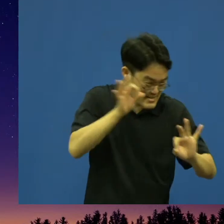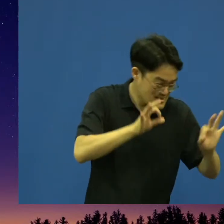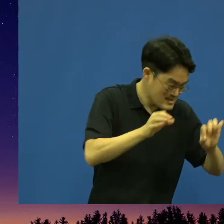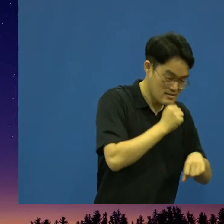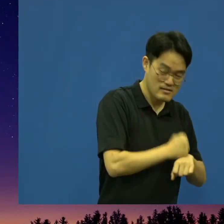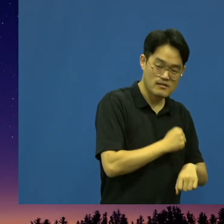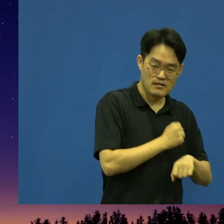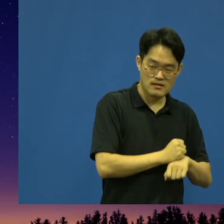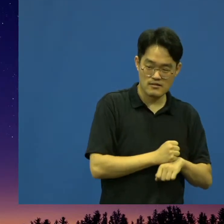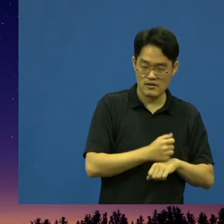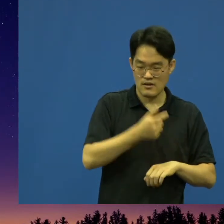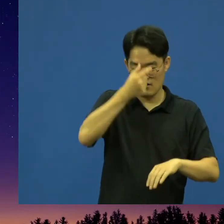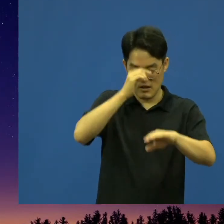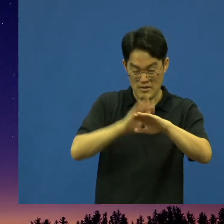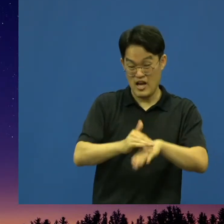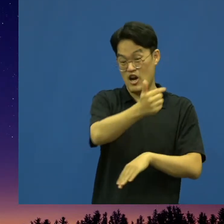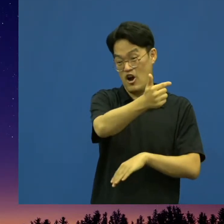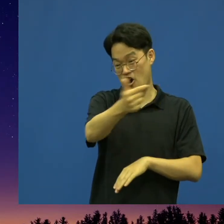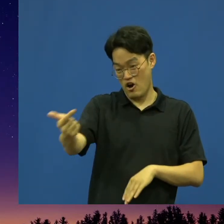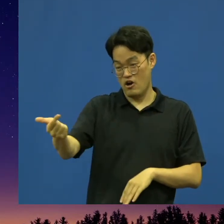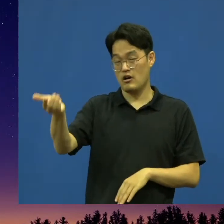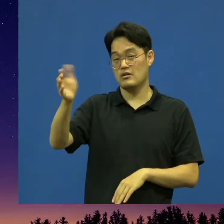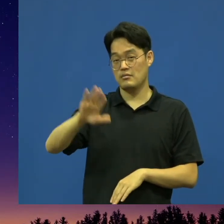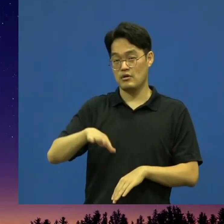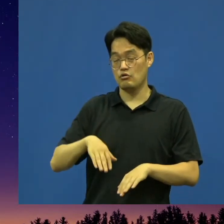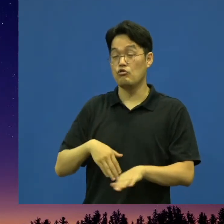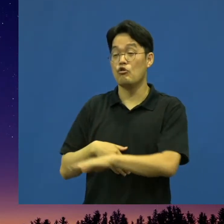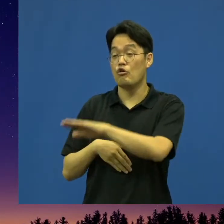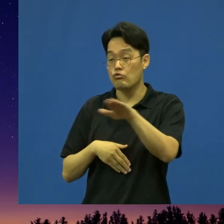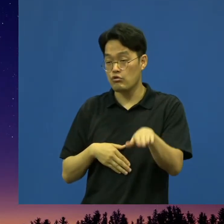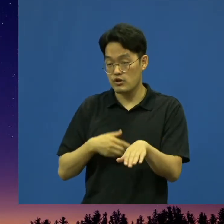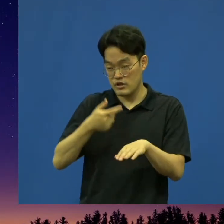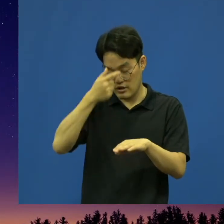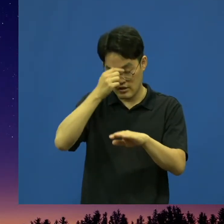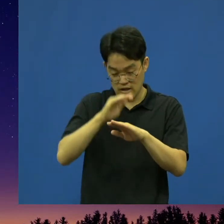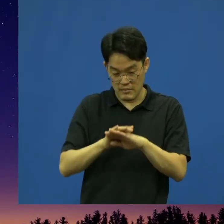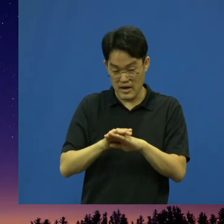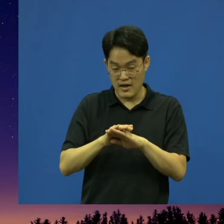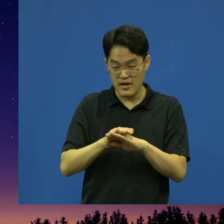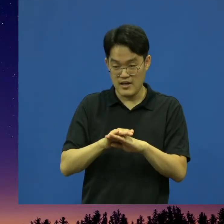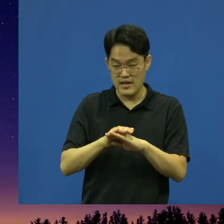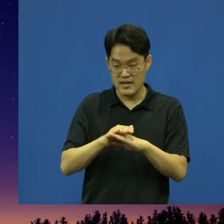여러분은 예배당이 이렇게 크지만 우린 예배당이 상대적으로 작거든요.